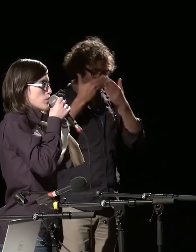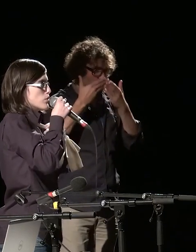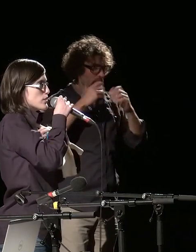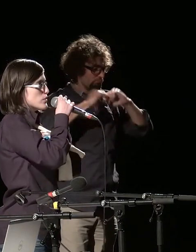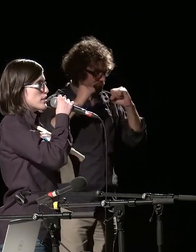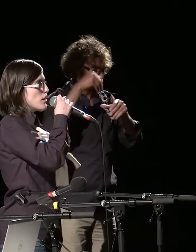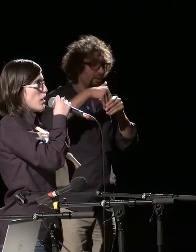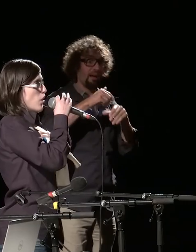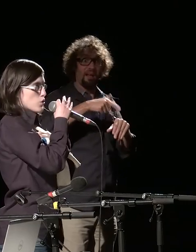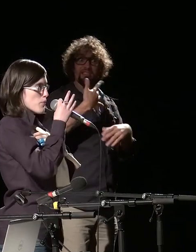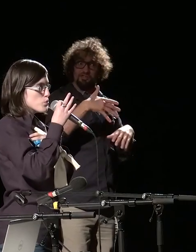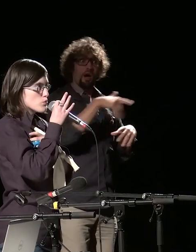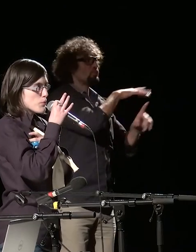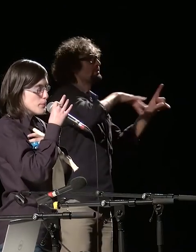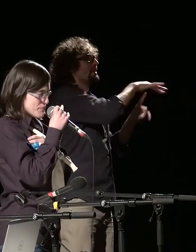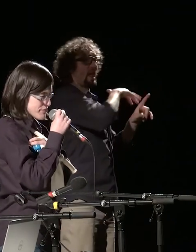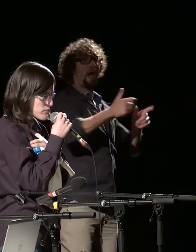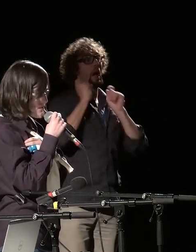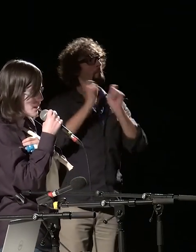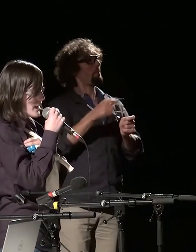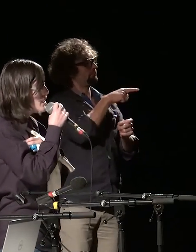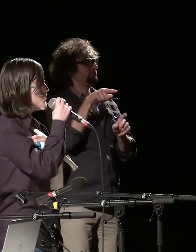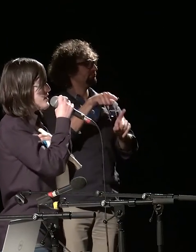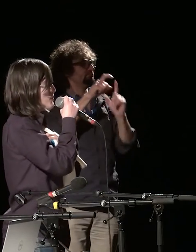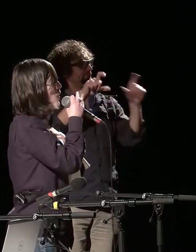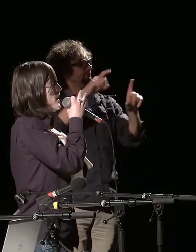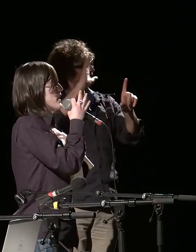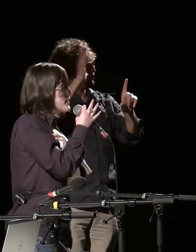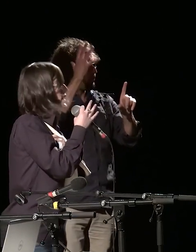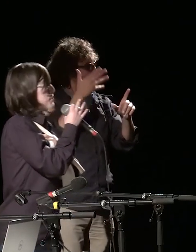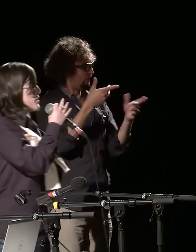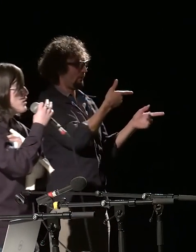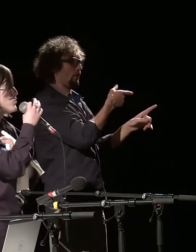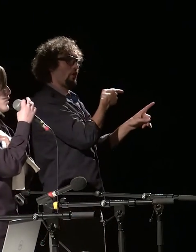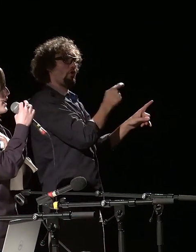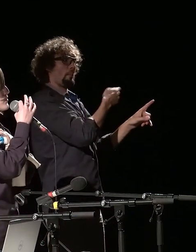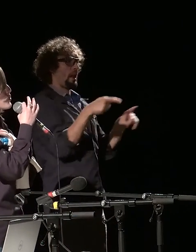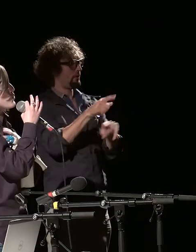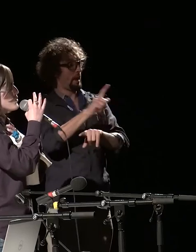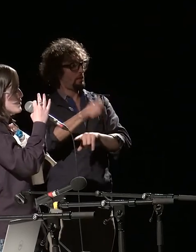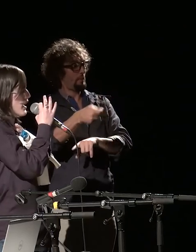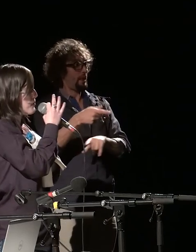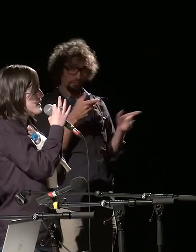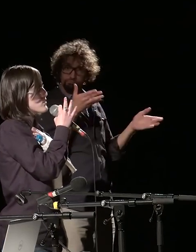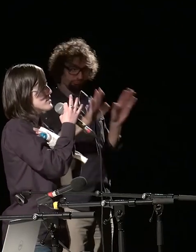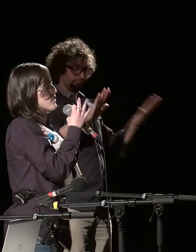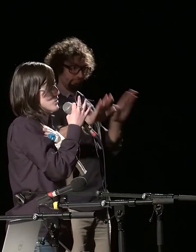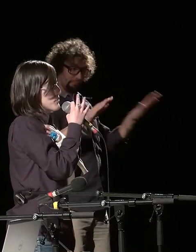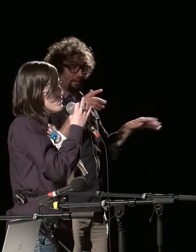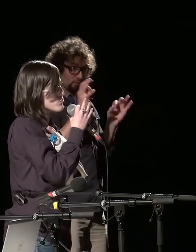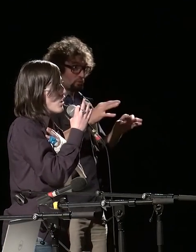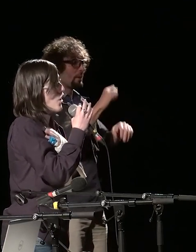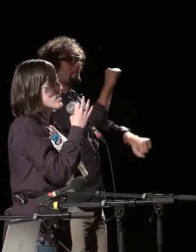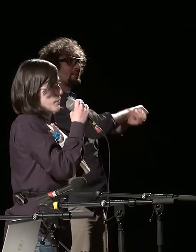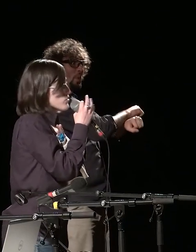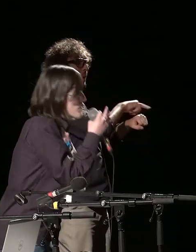catégorisation de la société en normaux, non normaux. Et effectivement, l'idée de la prison est de réappliquer ce système qu'on